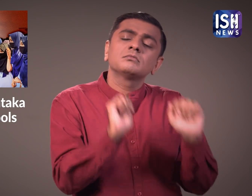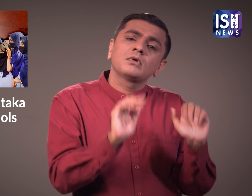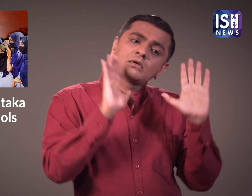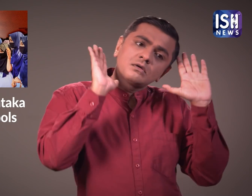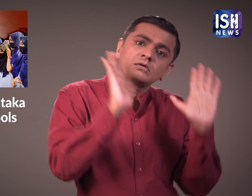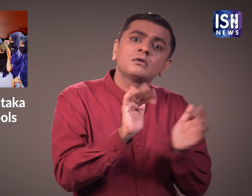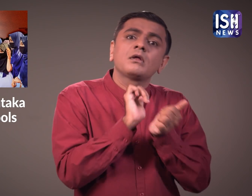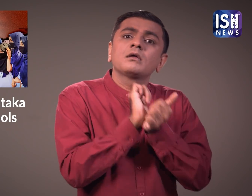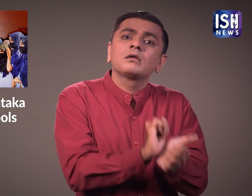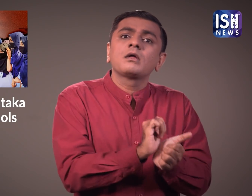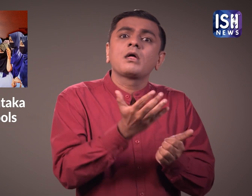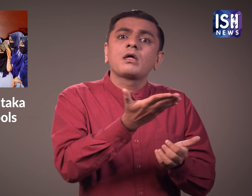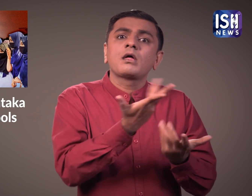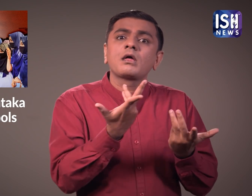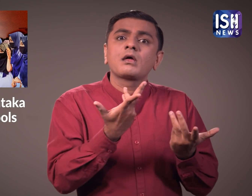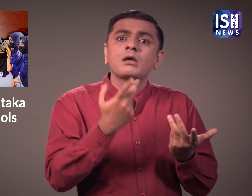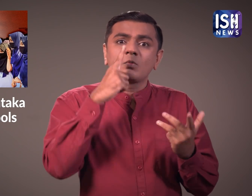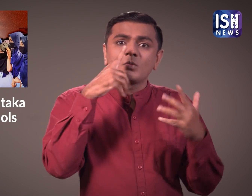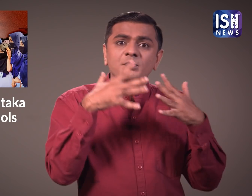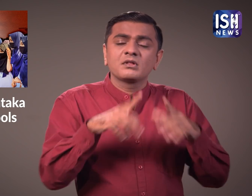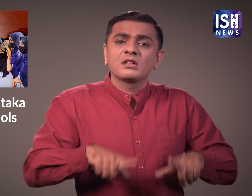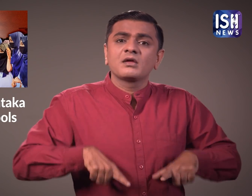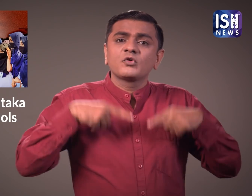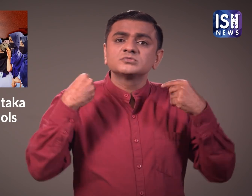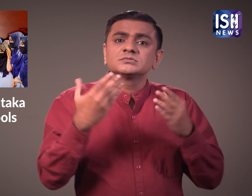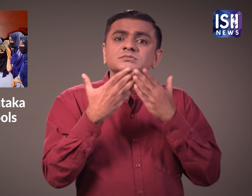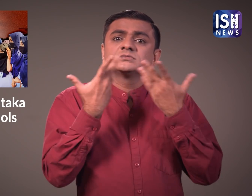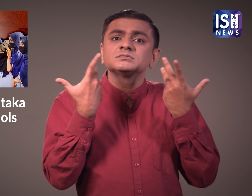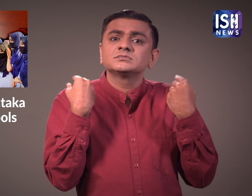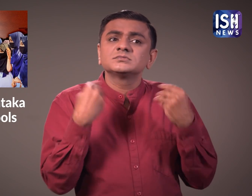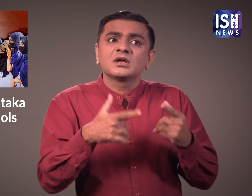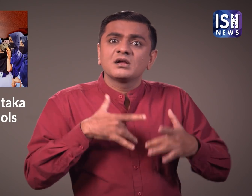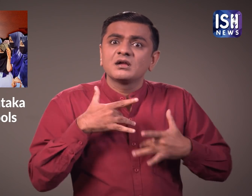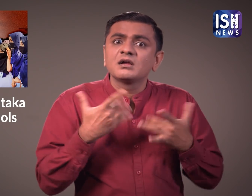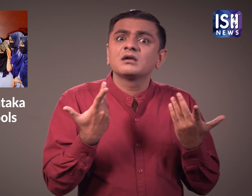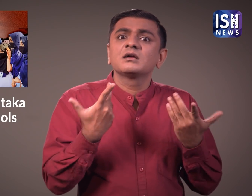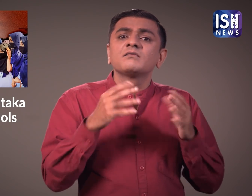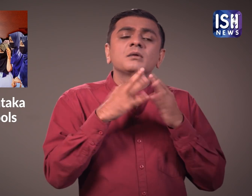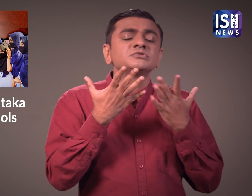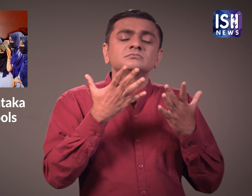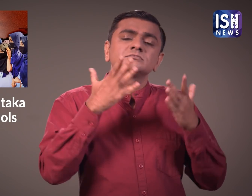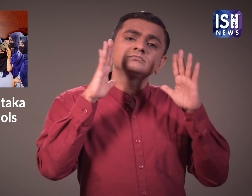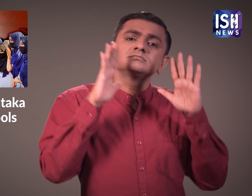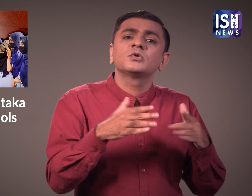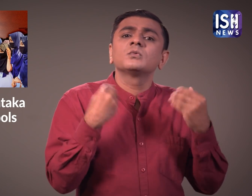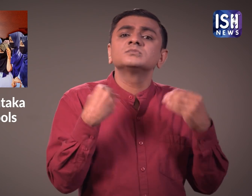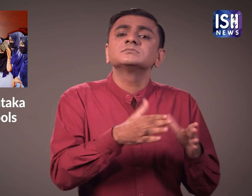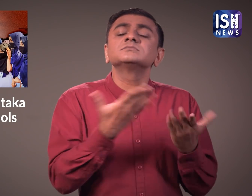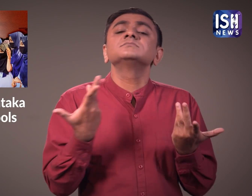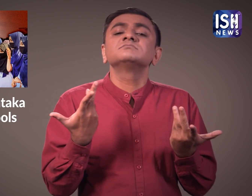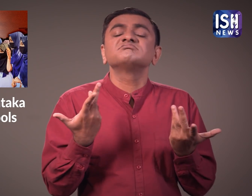इससे मुस्लिम महिलाओं का अधिक उत्पिडन हो सकता है और उनके विकास पर नकारत्मक प्रभाव कड़ सकता है।